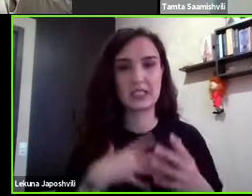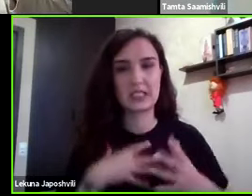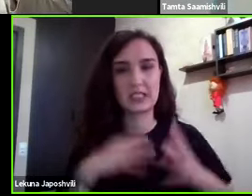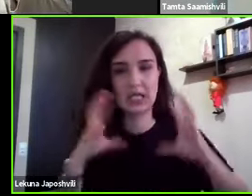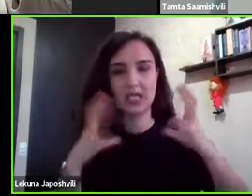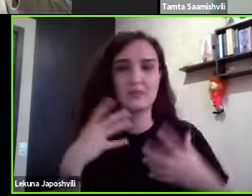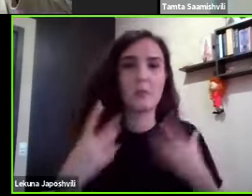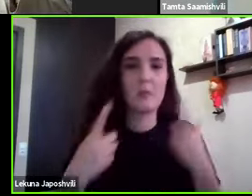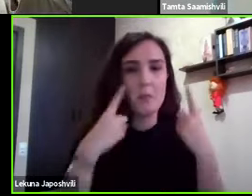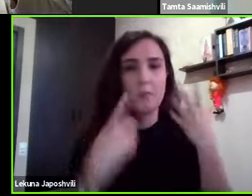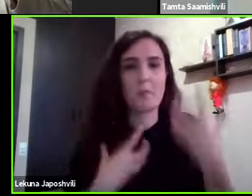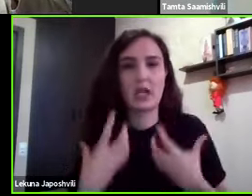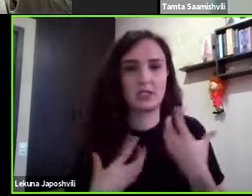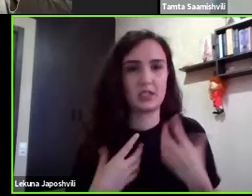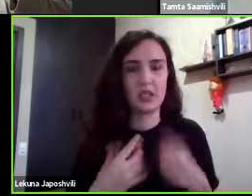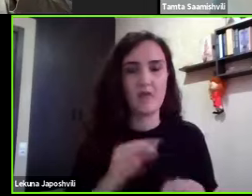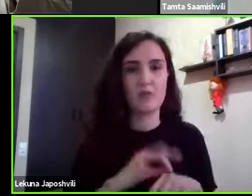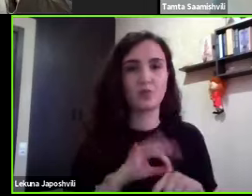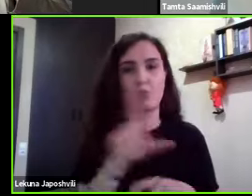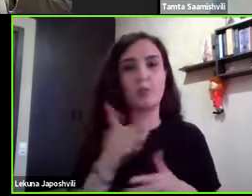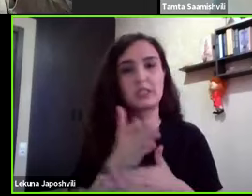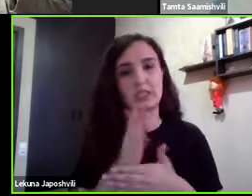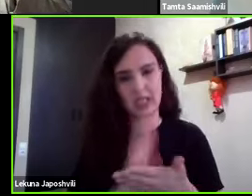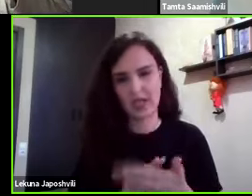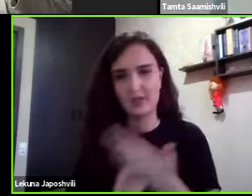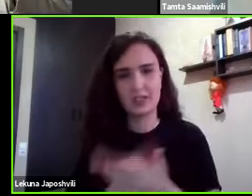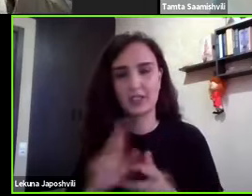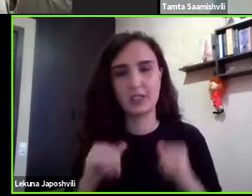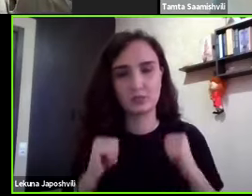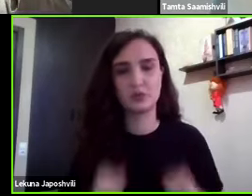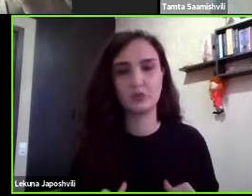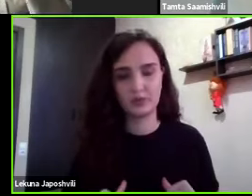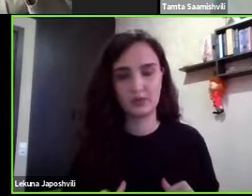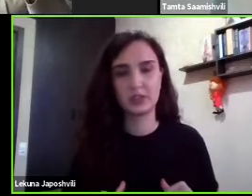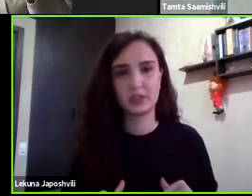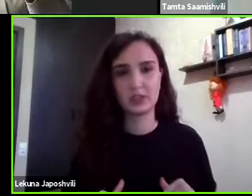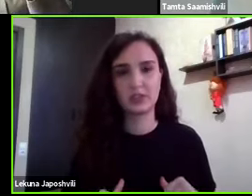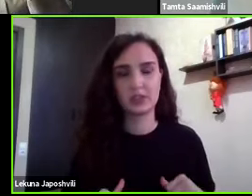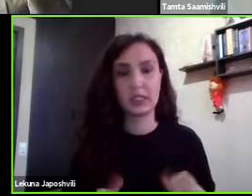პანიკა ავადმყოფობის ნახევარია და სიმშვიდე კიდევ